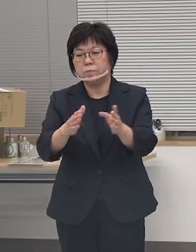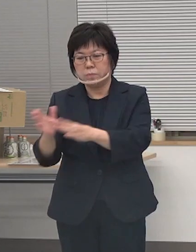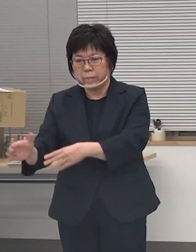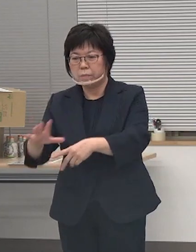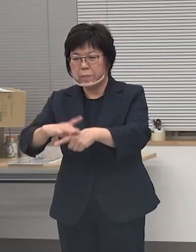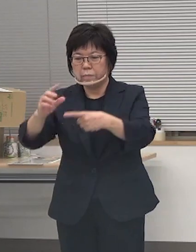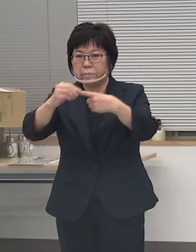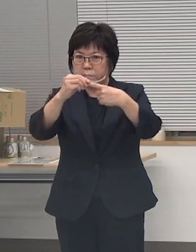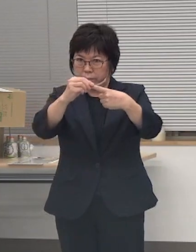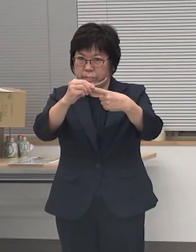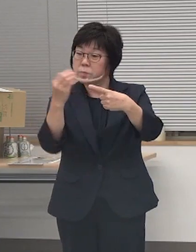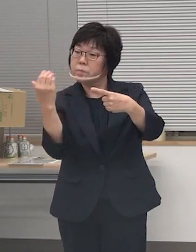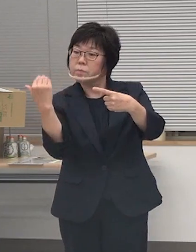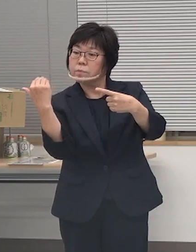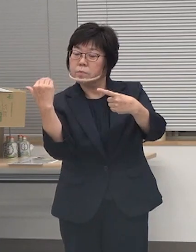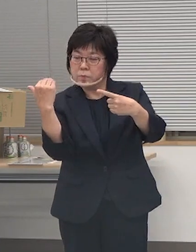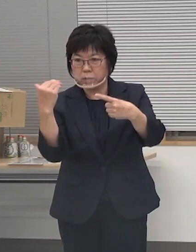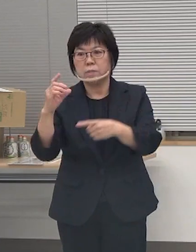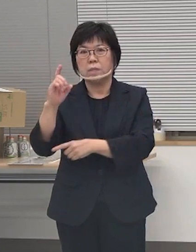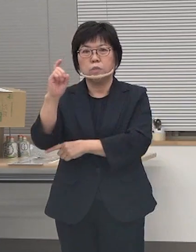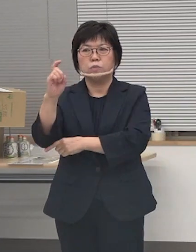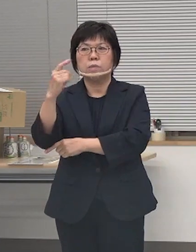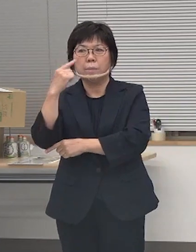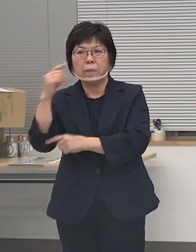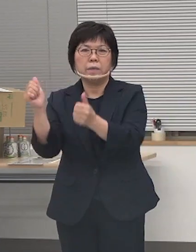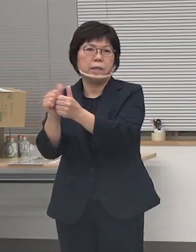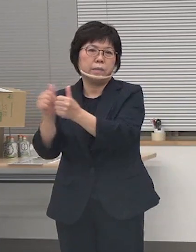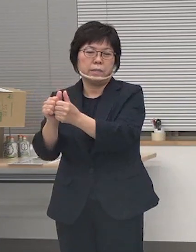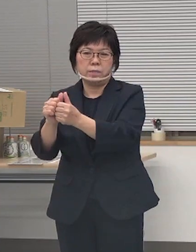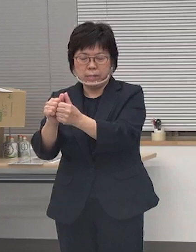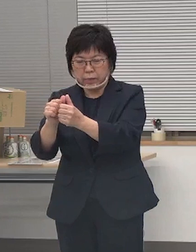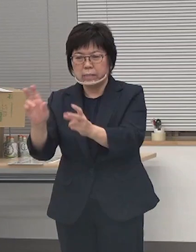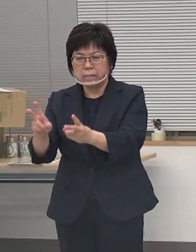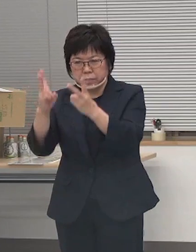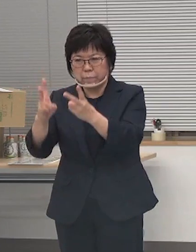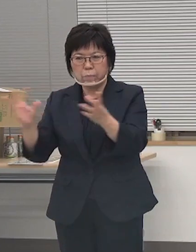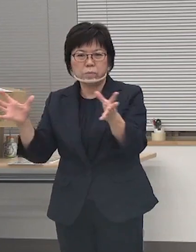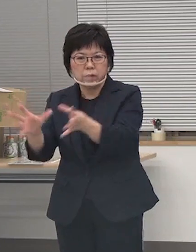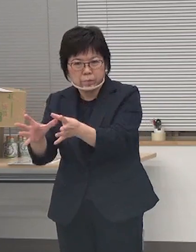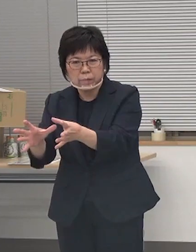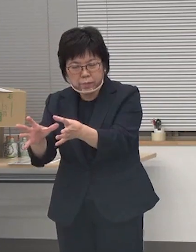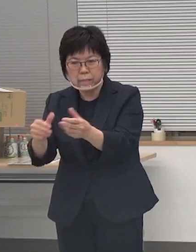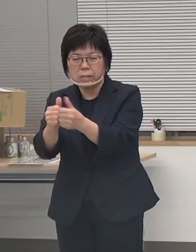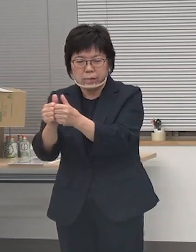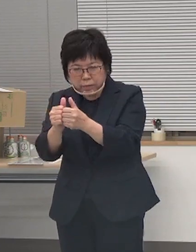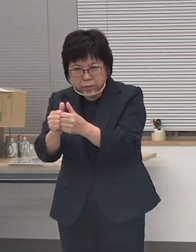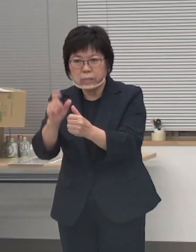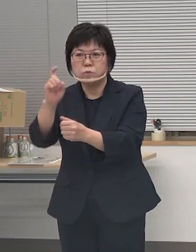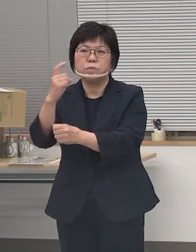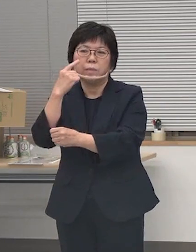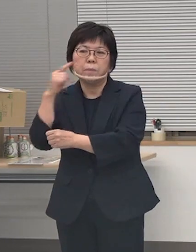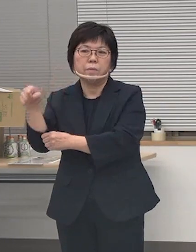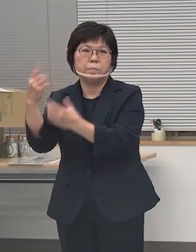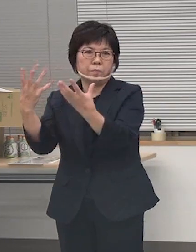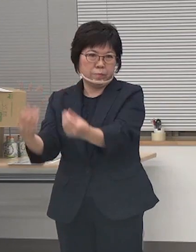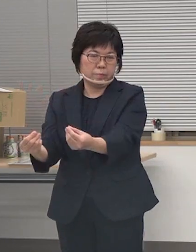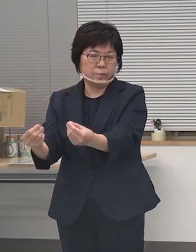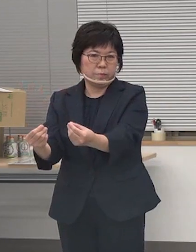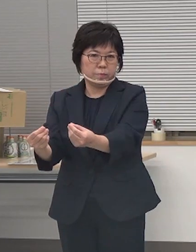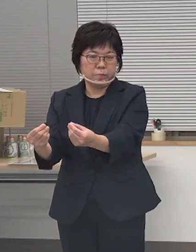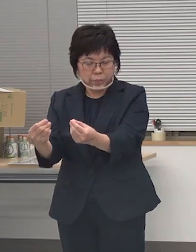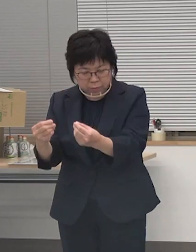日第10回の新型感染症の専門家会議がたった今行われ、議論